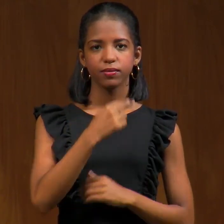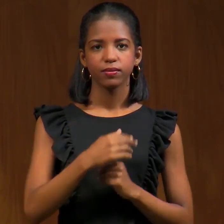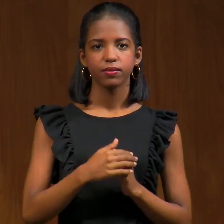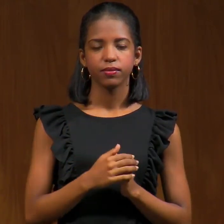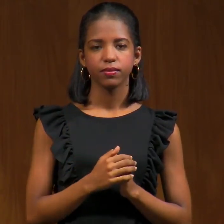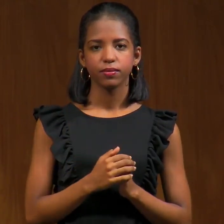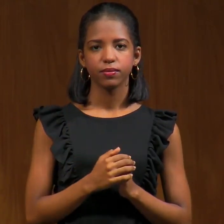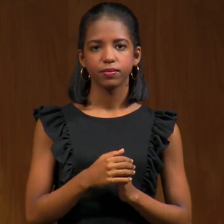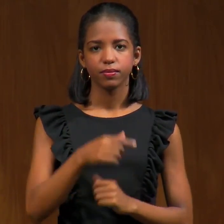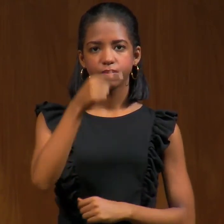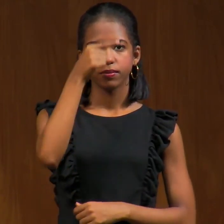Grecia,